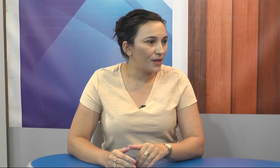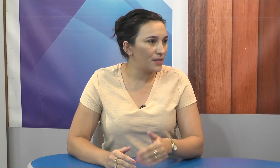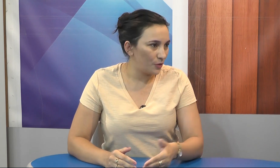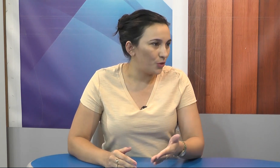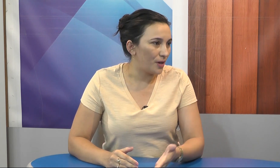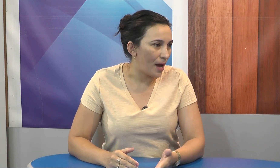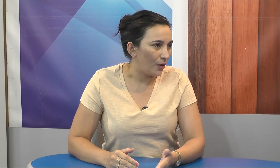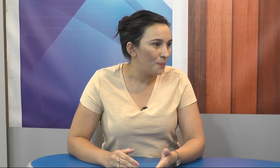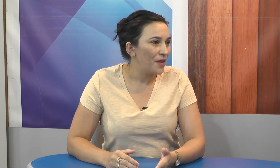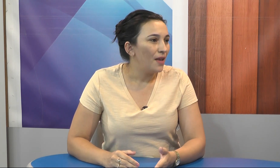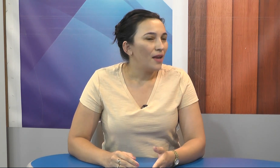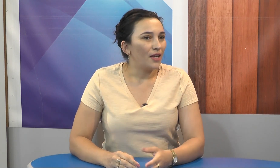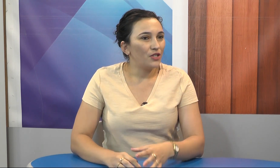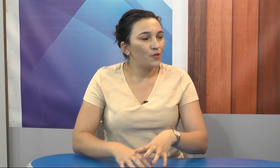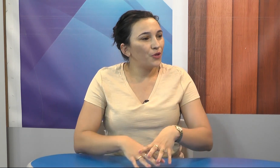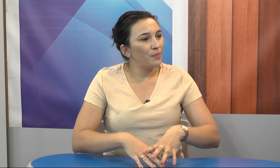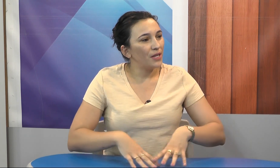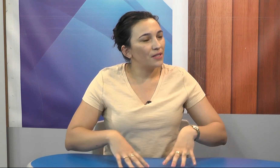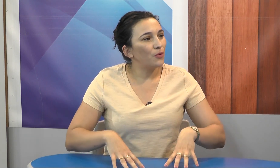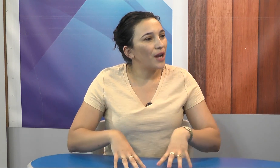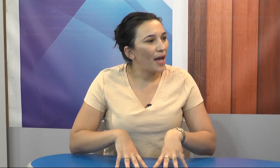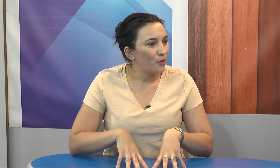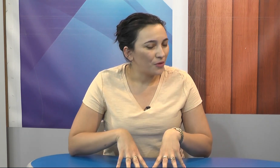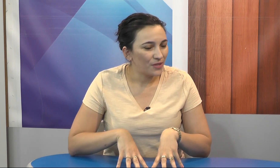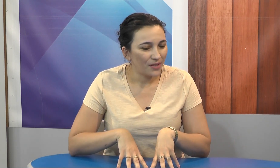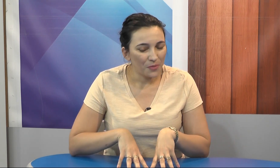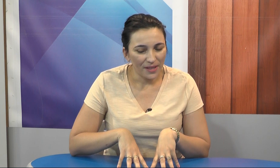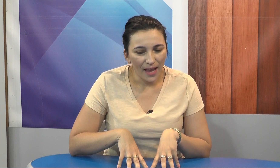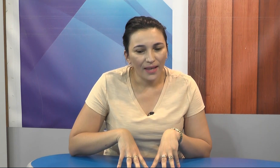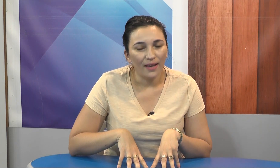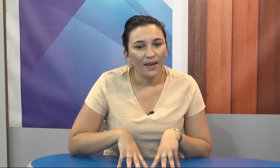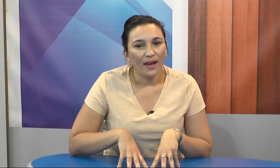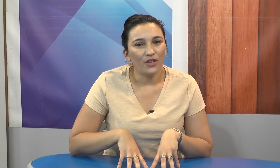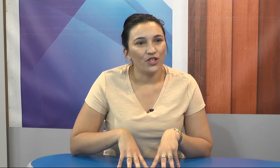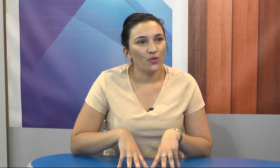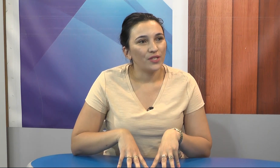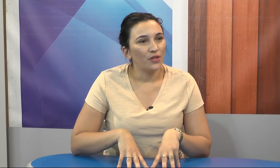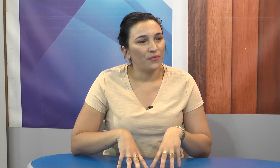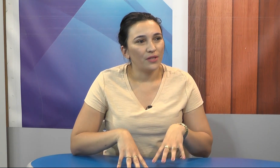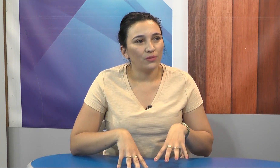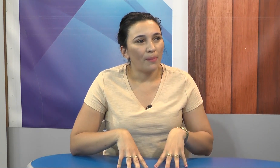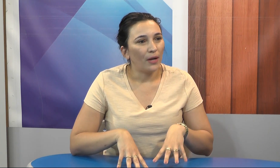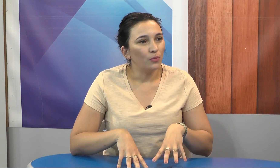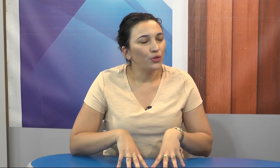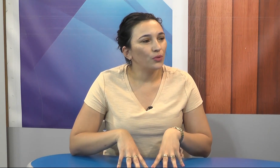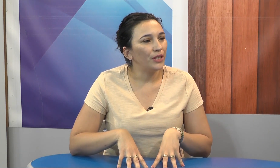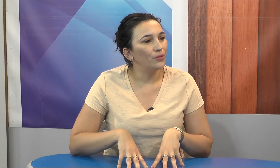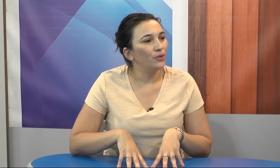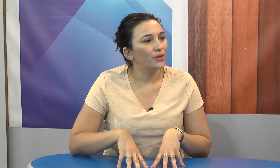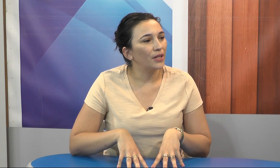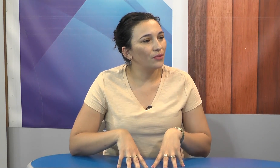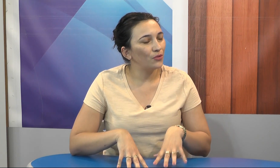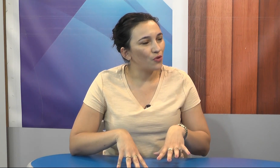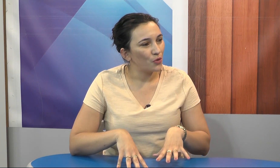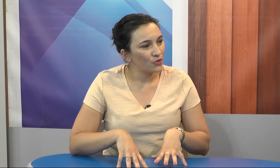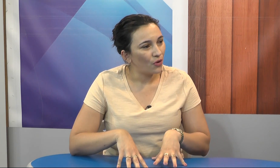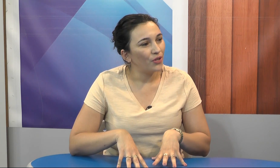fazendo o meu trabalho. Eles disponibilizam horário, para você ter uma ideia. A gente conseguiu fazer um trabalho muito lindo, tanto no João Moscone como